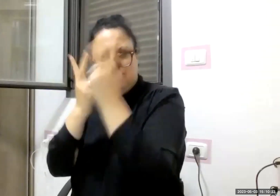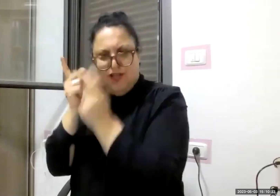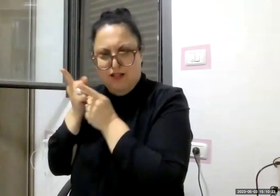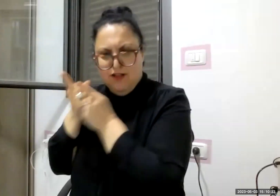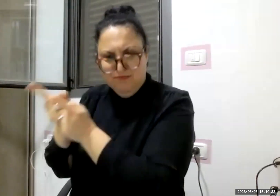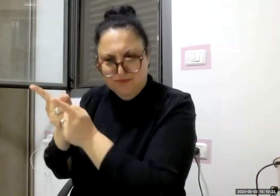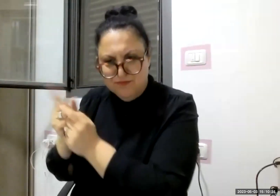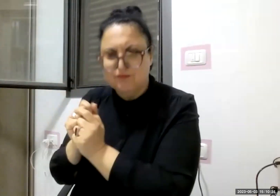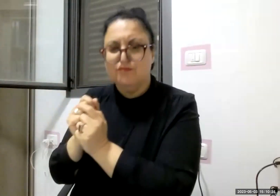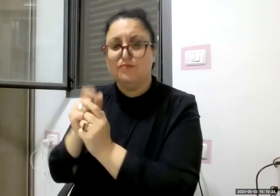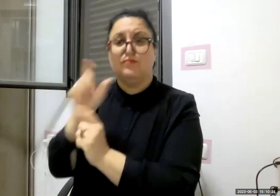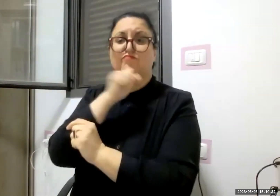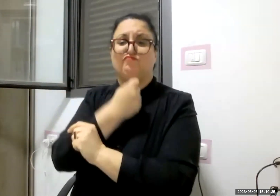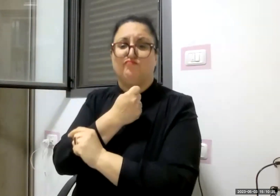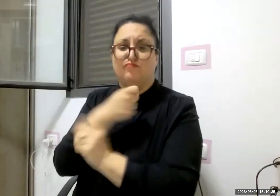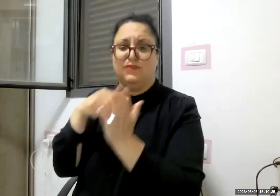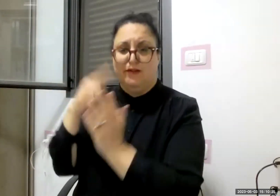בעצם מחפיפים את כל אלה.